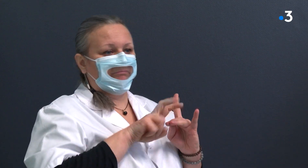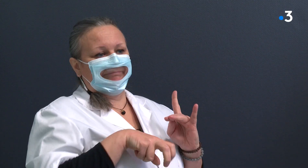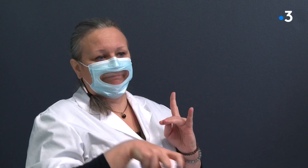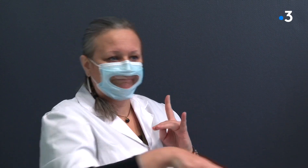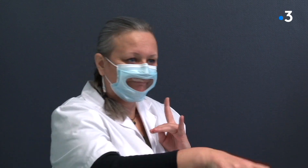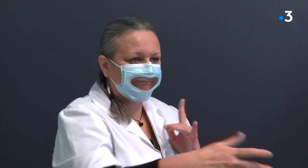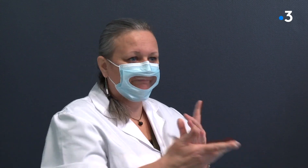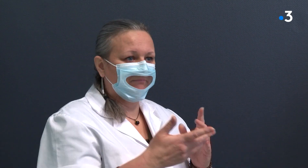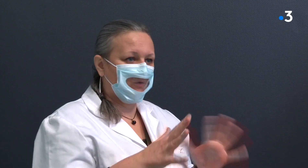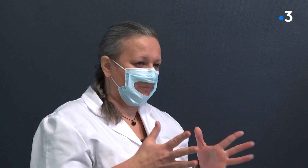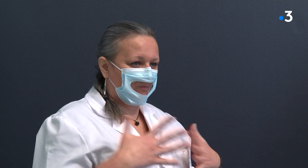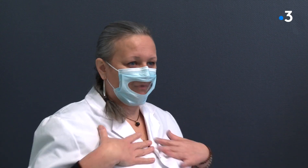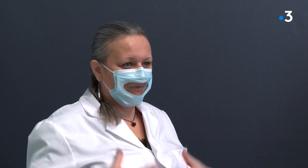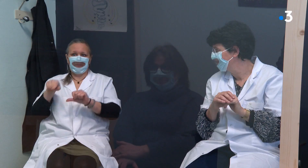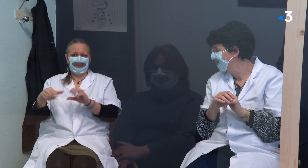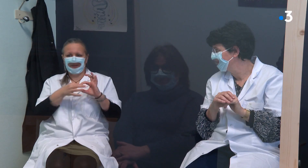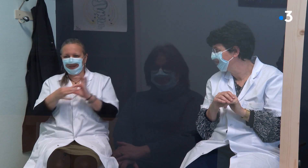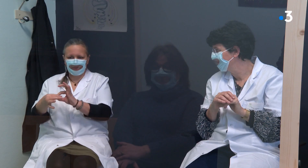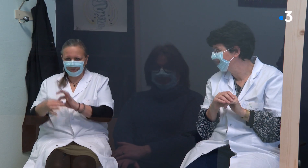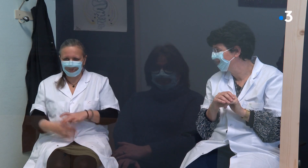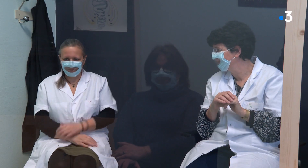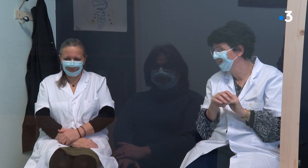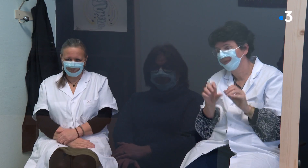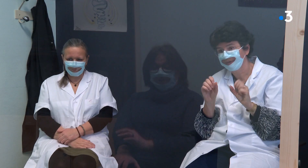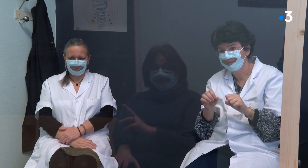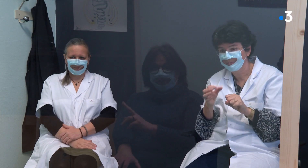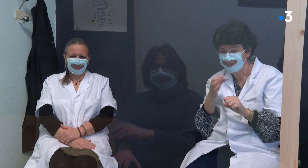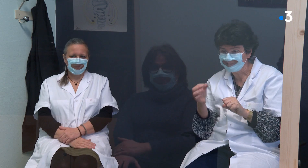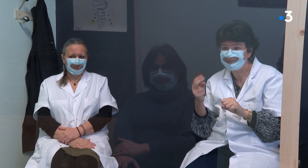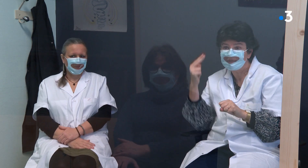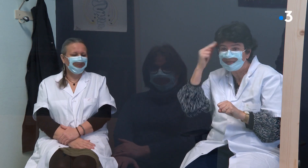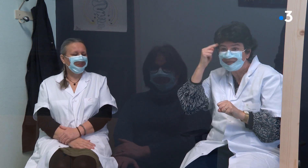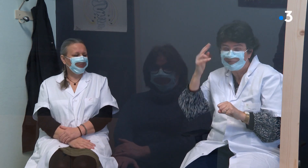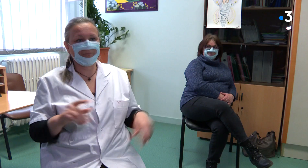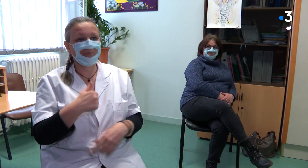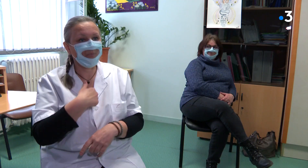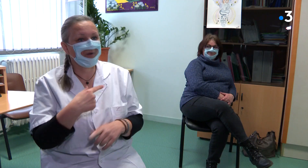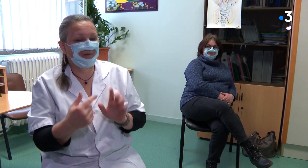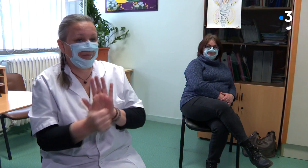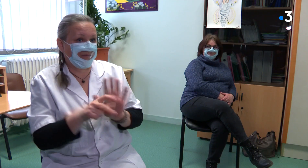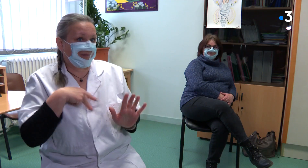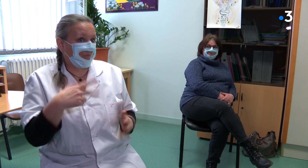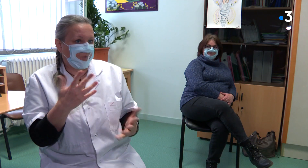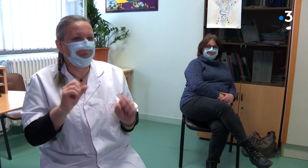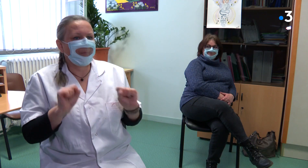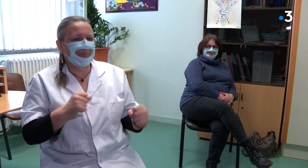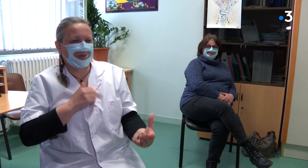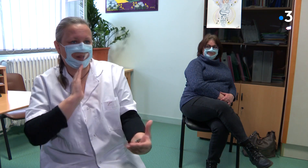sourde. Elle connaît parfaitement les difficultés et les souffrances liées au handicap. Moi, je peux intervenir en fait